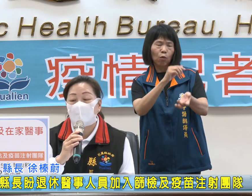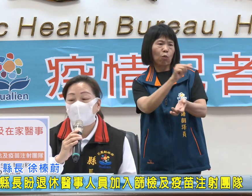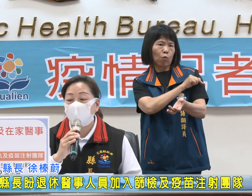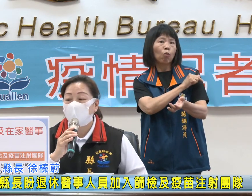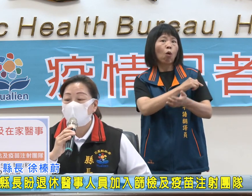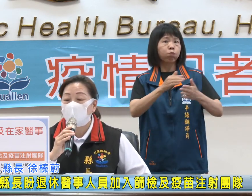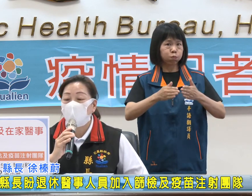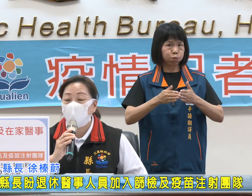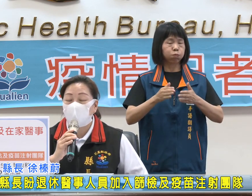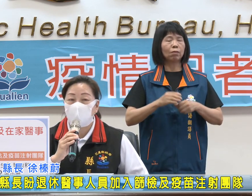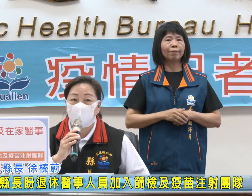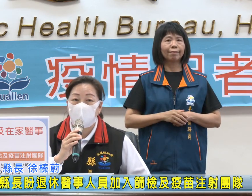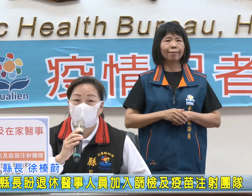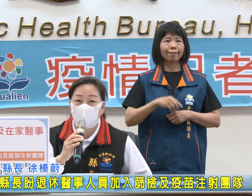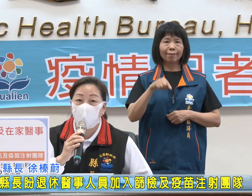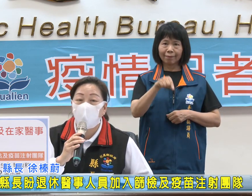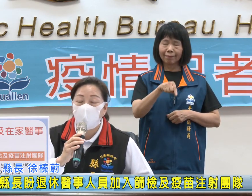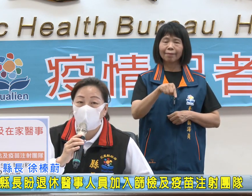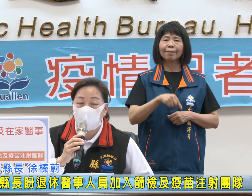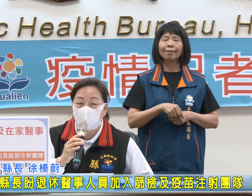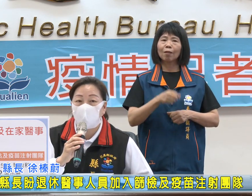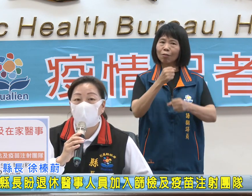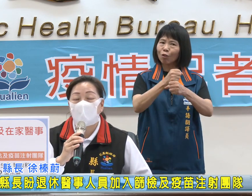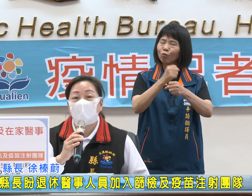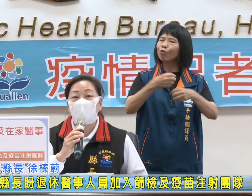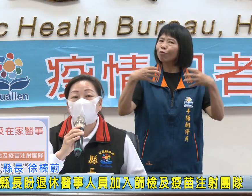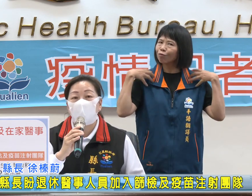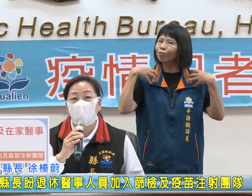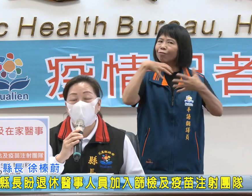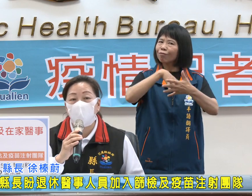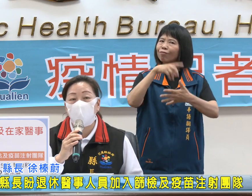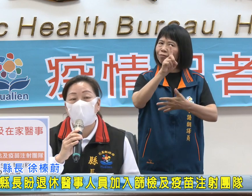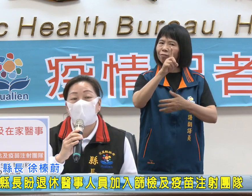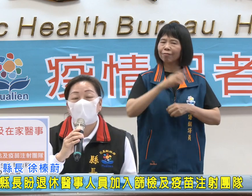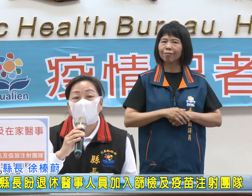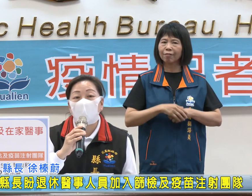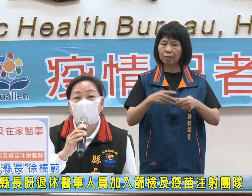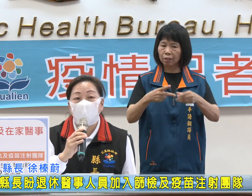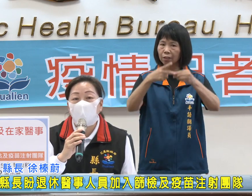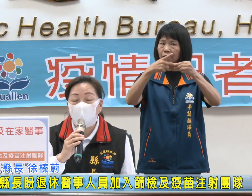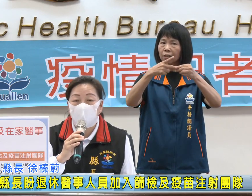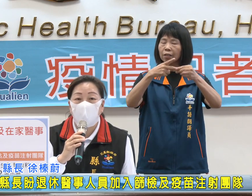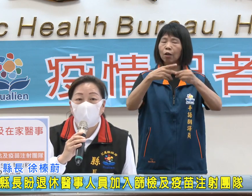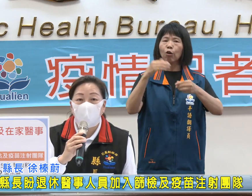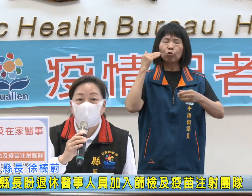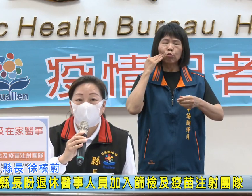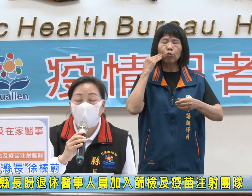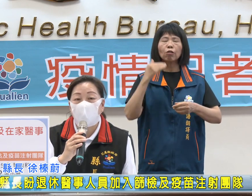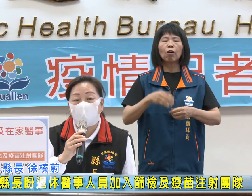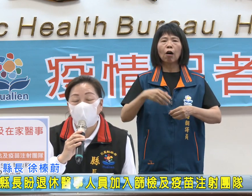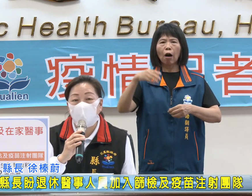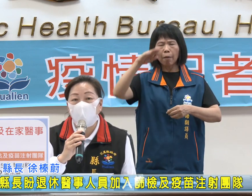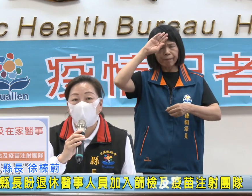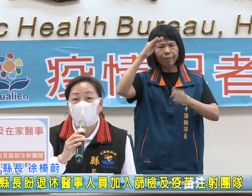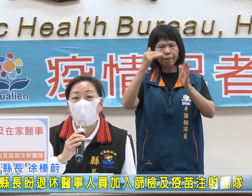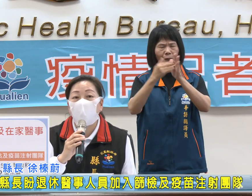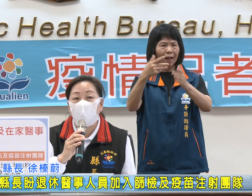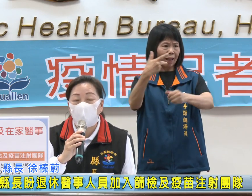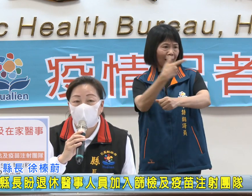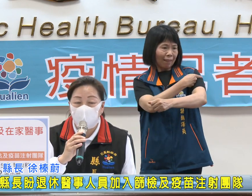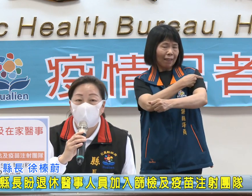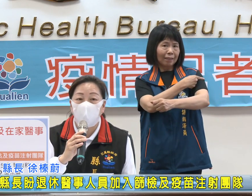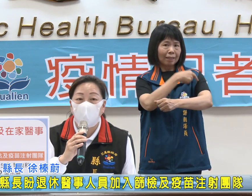员，所以这个部分是其工作之一。第二个就是当疫苗到来的时候，